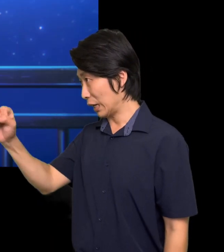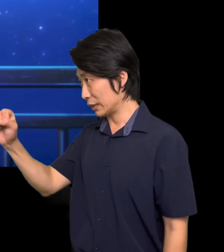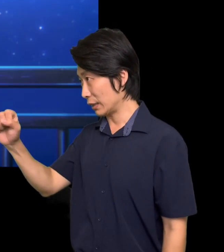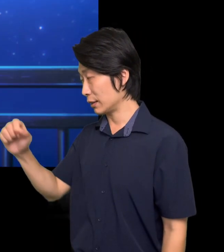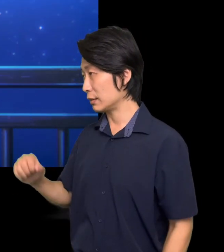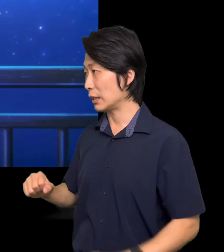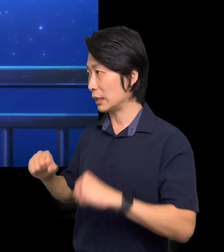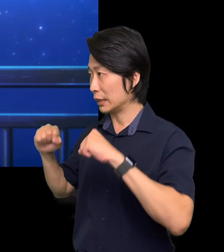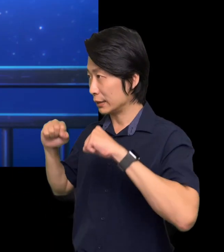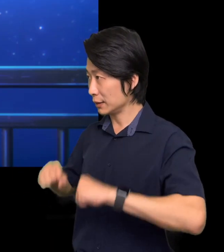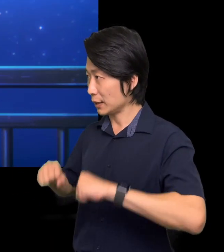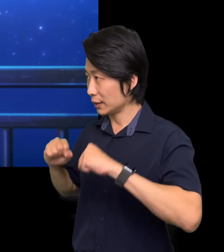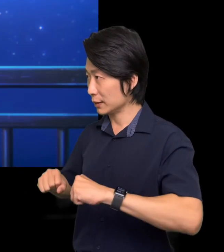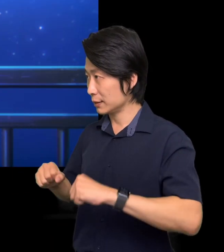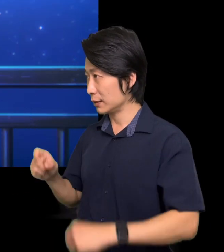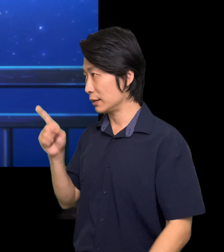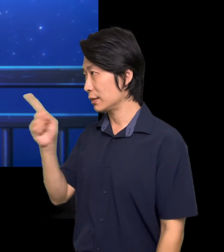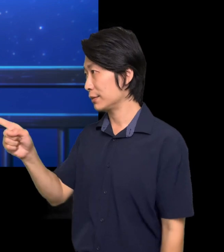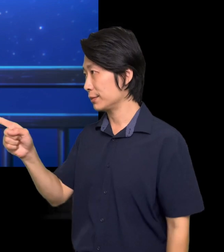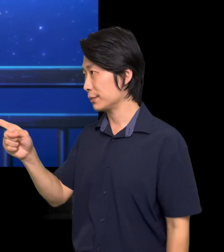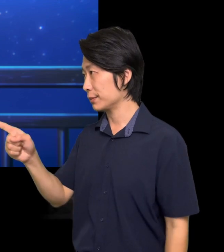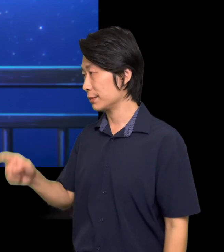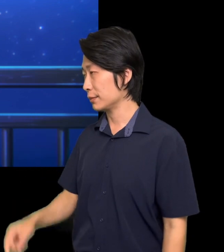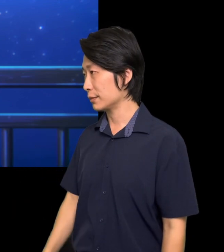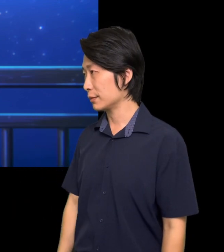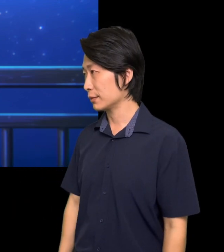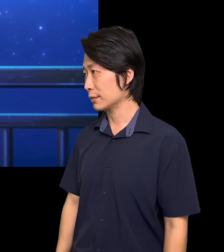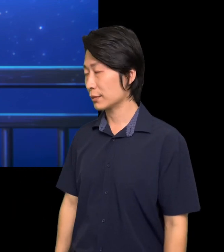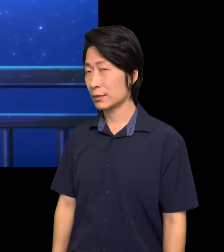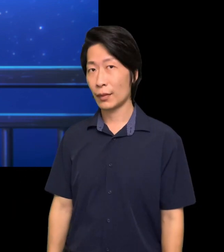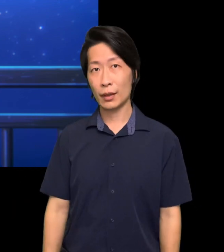よかった。無事で。